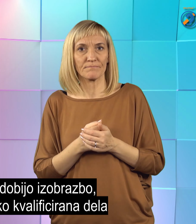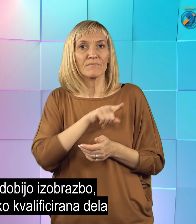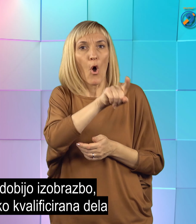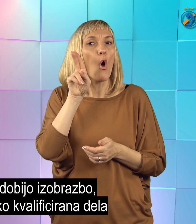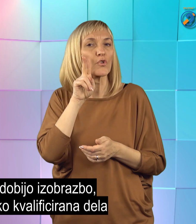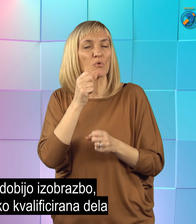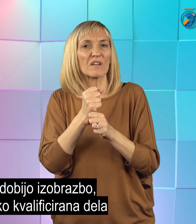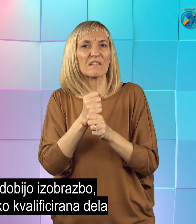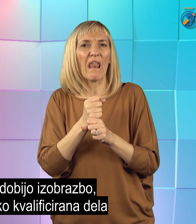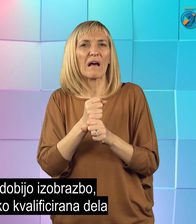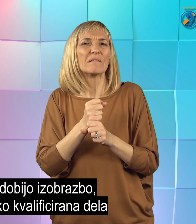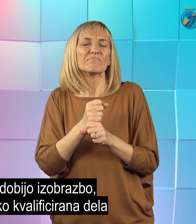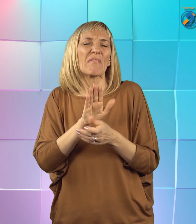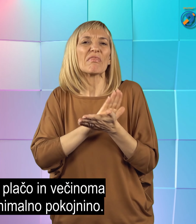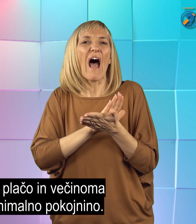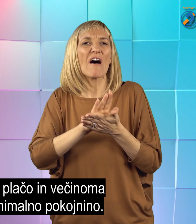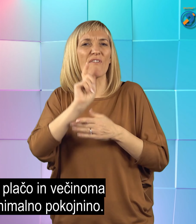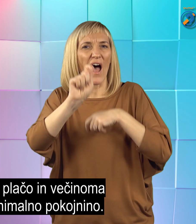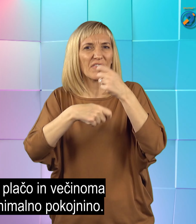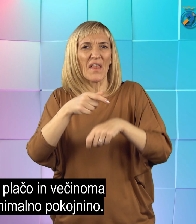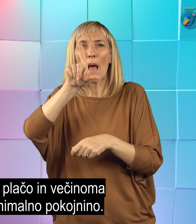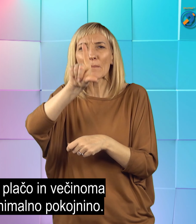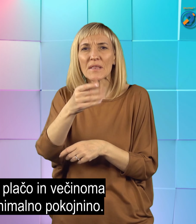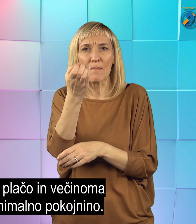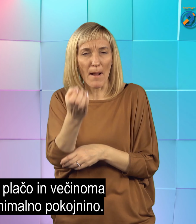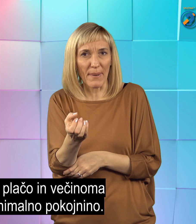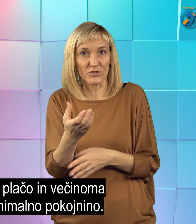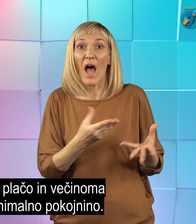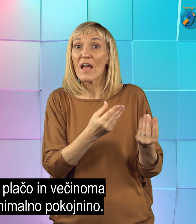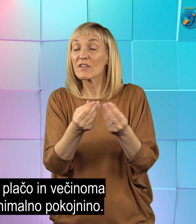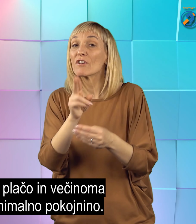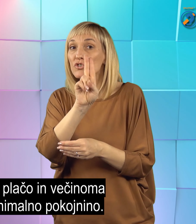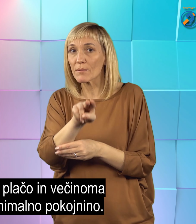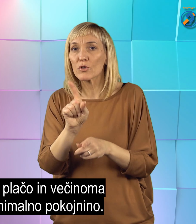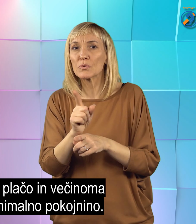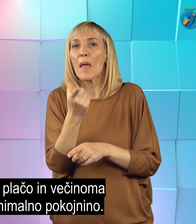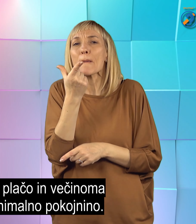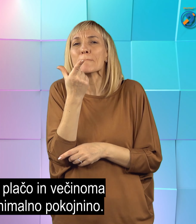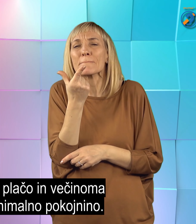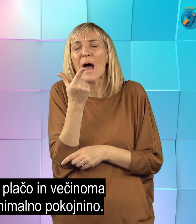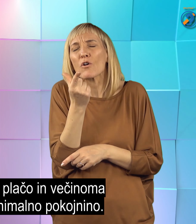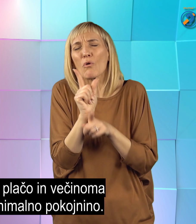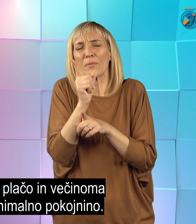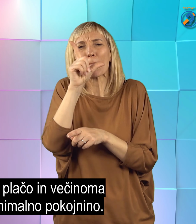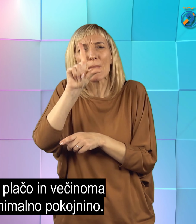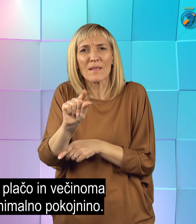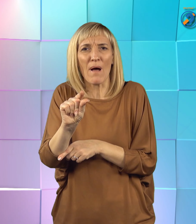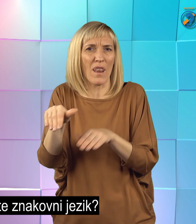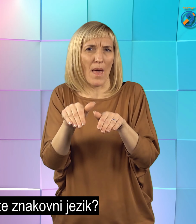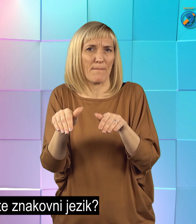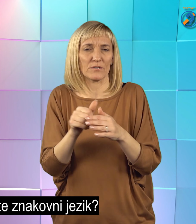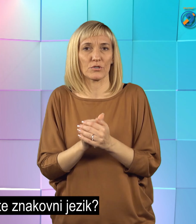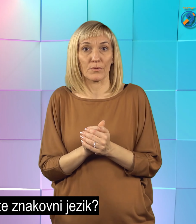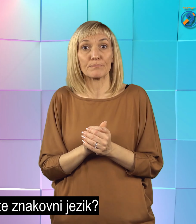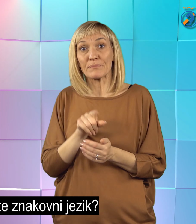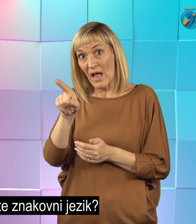nizko kvalificirana dela za minimalno plačo in večinoma imajo tudi minimalno pokojnino. Vi uporabljate znakovni